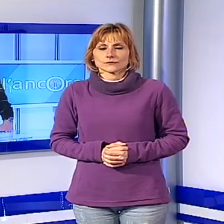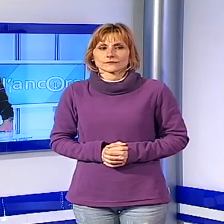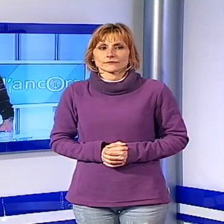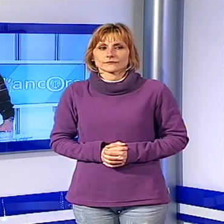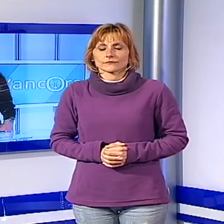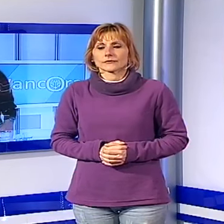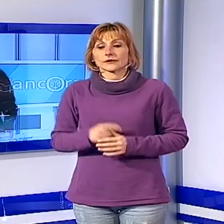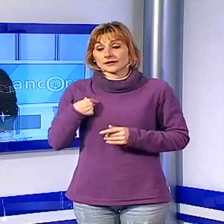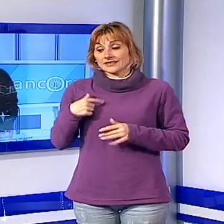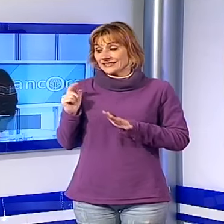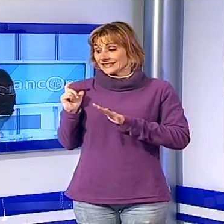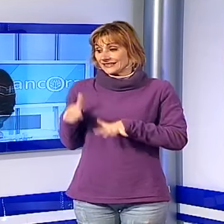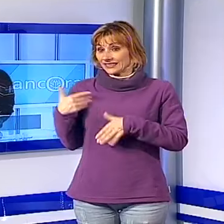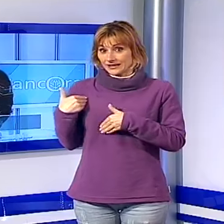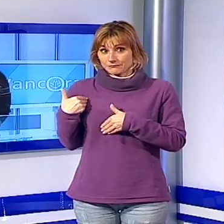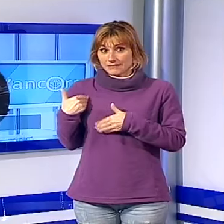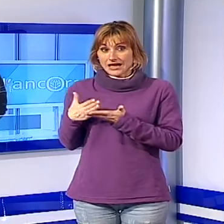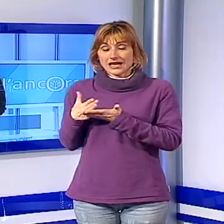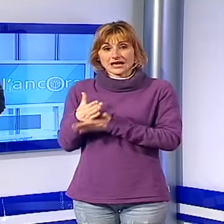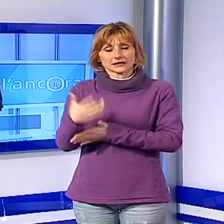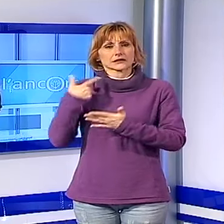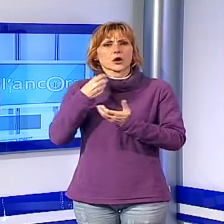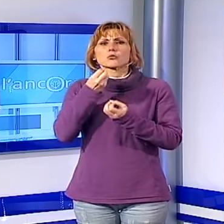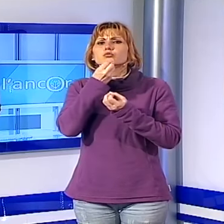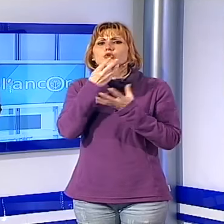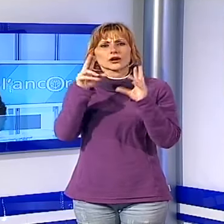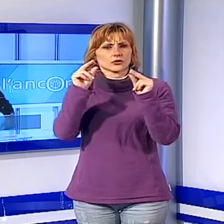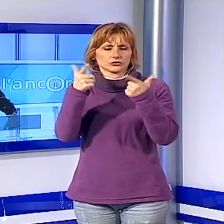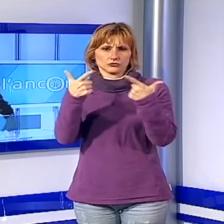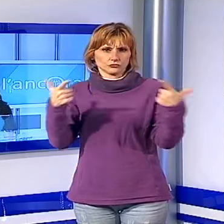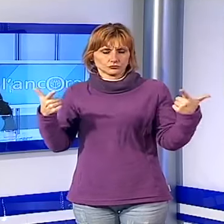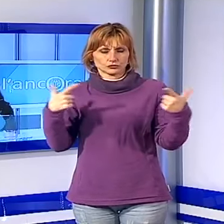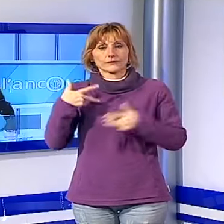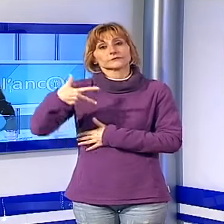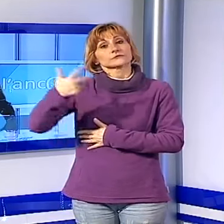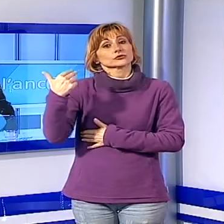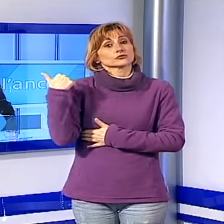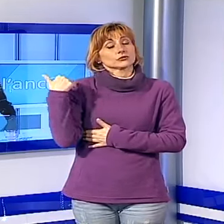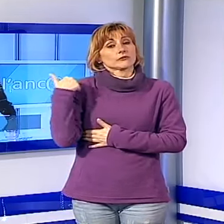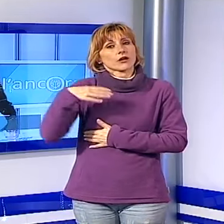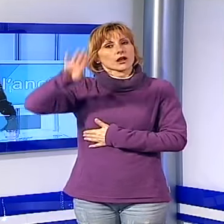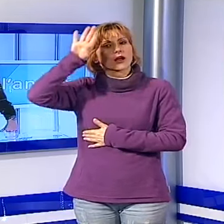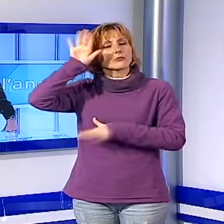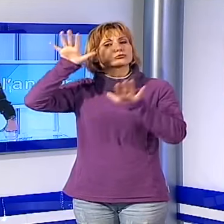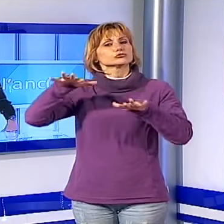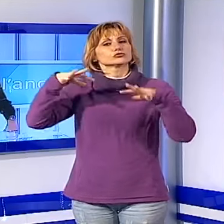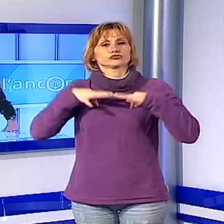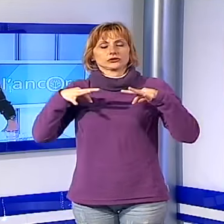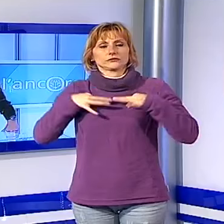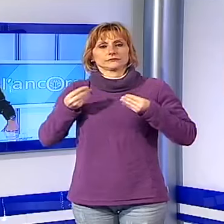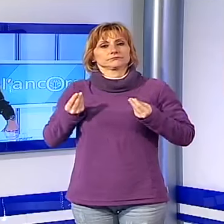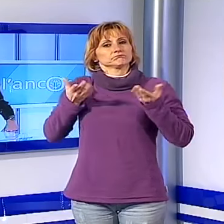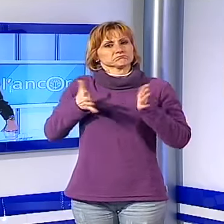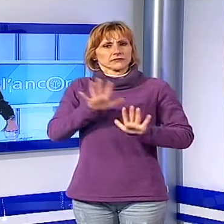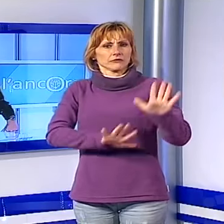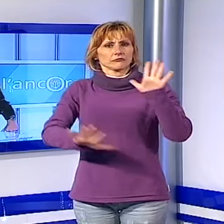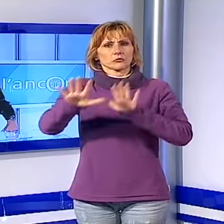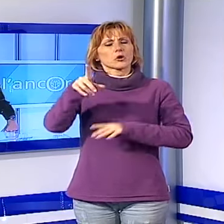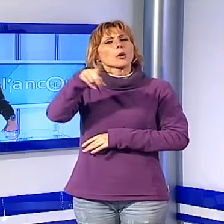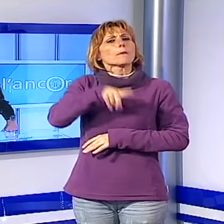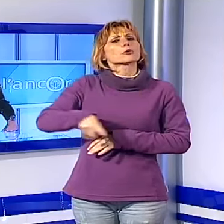Neppure questa settimana purtroppo ci porta buone notizie. Tre giorni fa il capo della protezione civile ha informato che la nostra